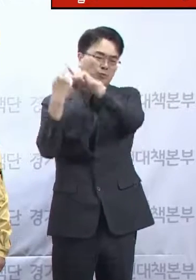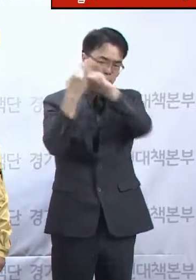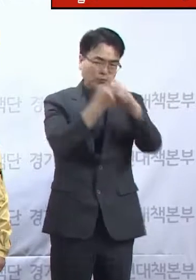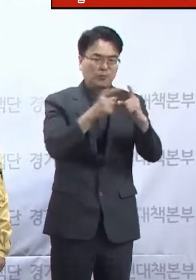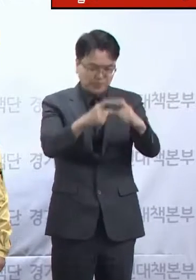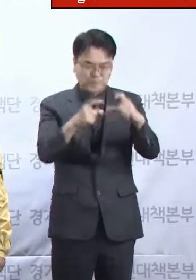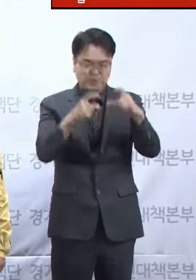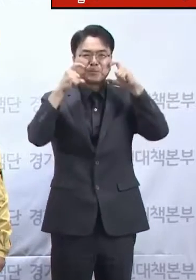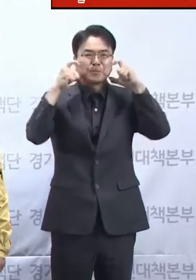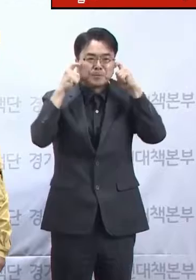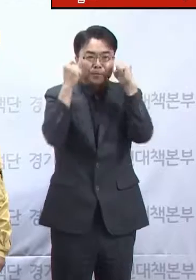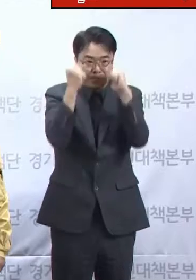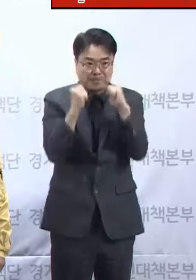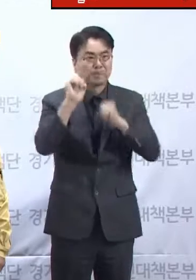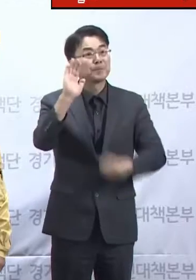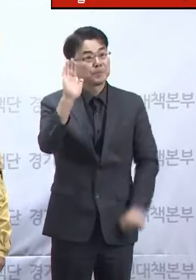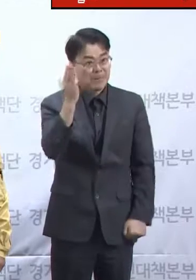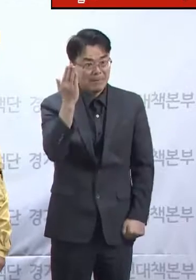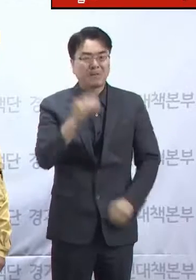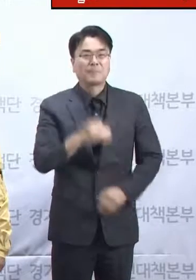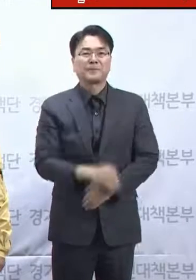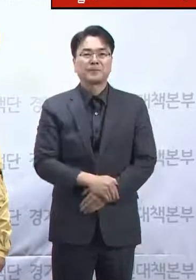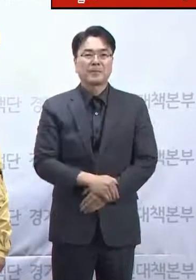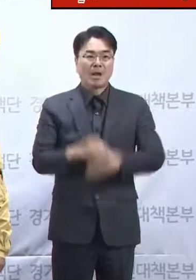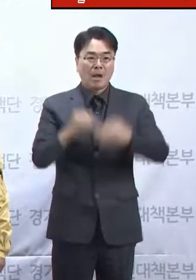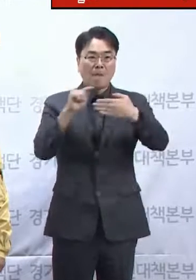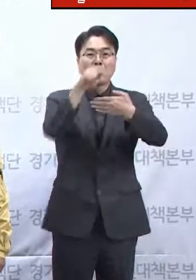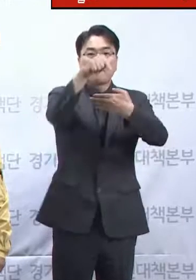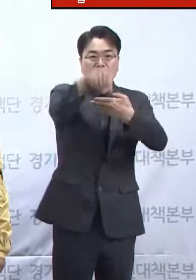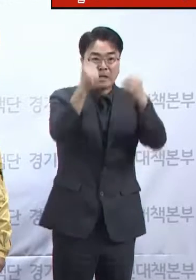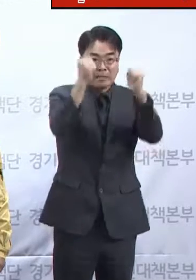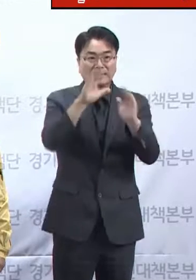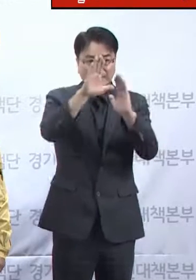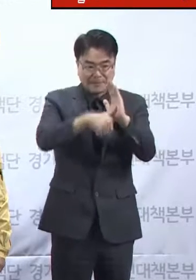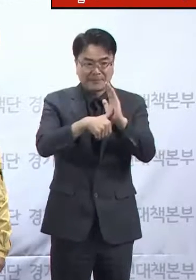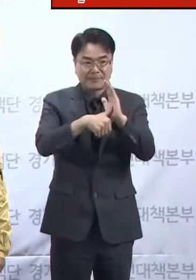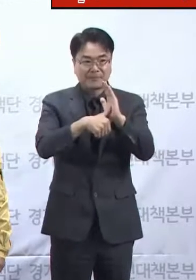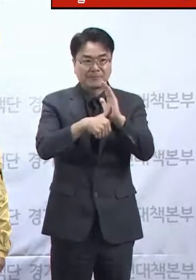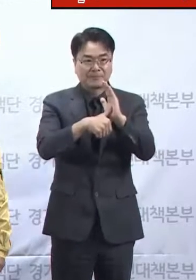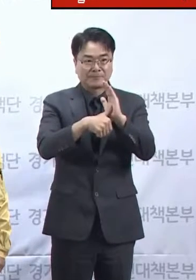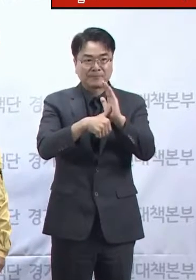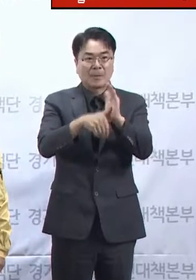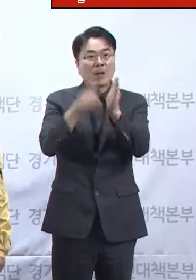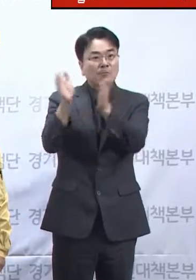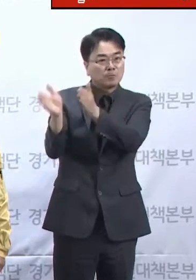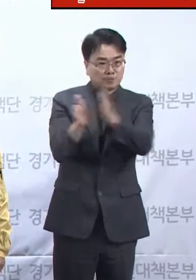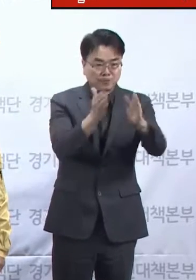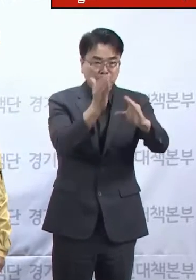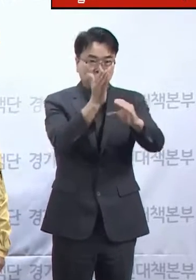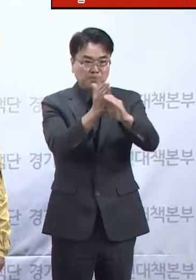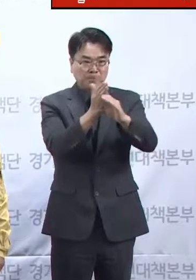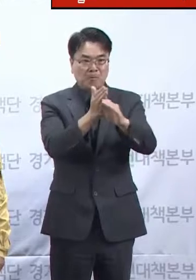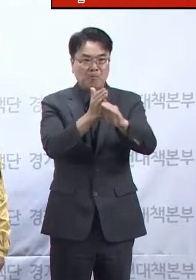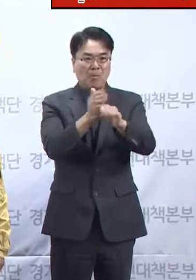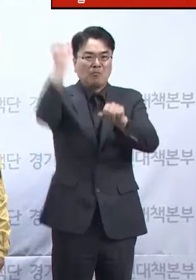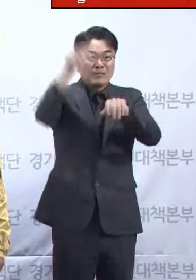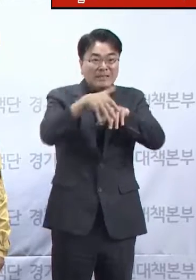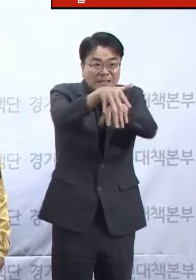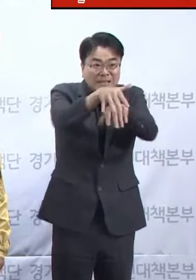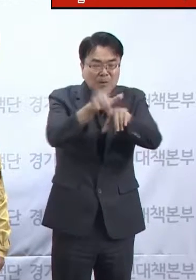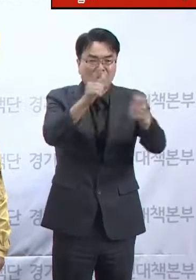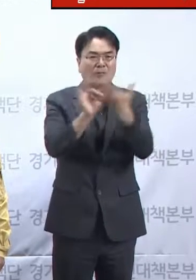마스크를 반드시 착용해야 합니다. 실외의 경우는 아직까지 여유가 좀 있기 때문에 집회나